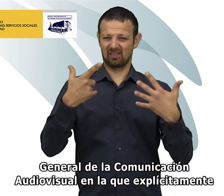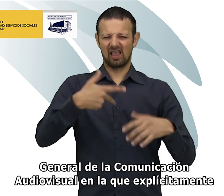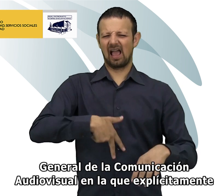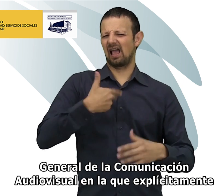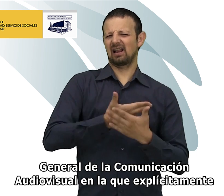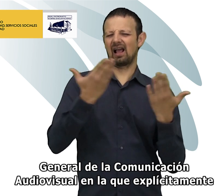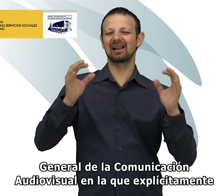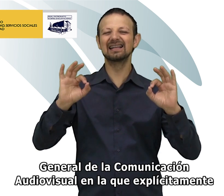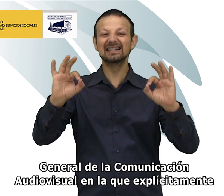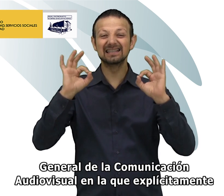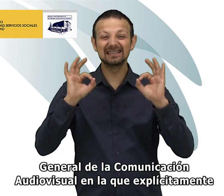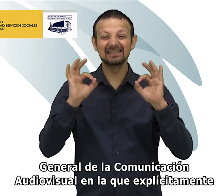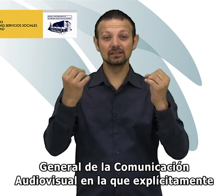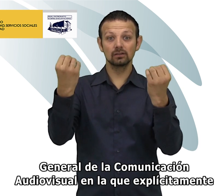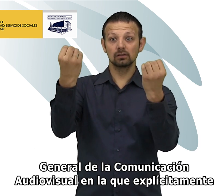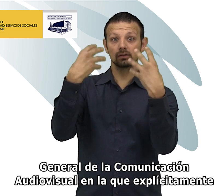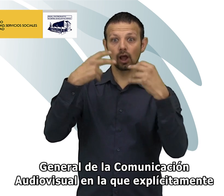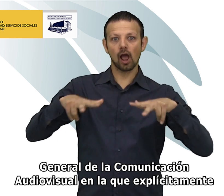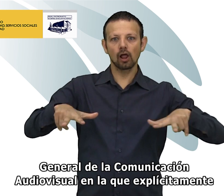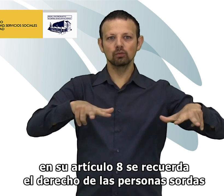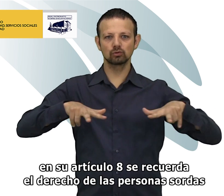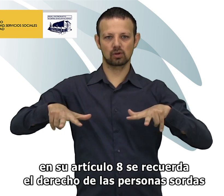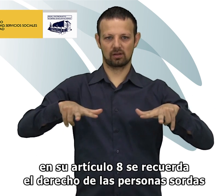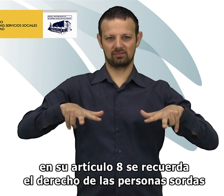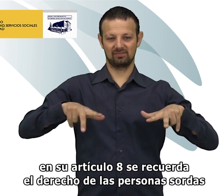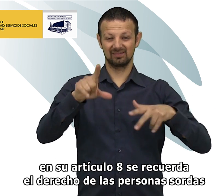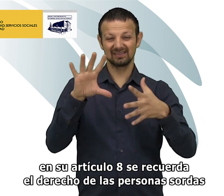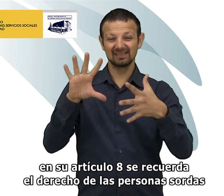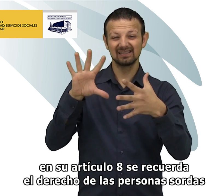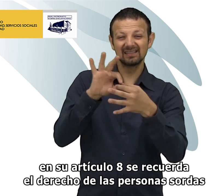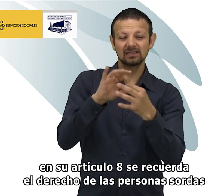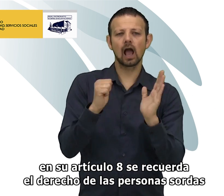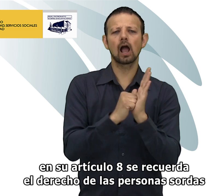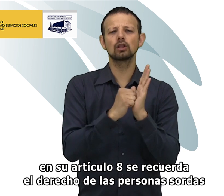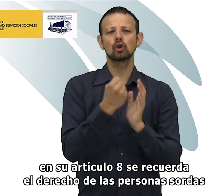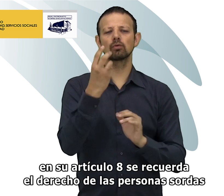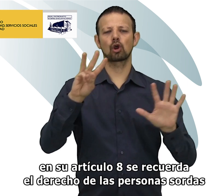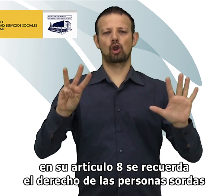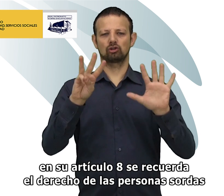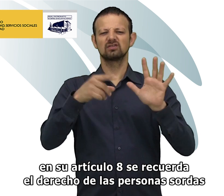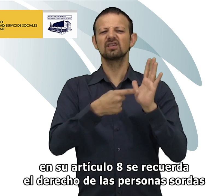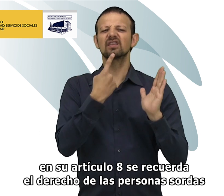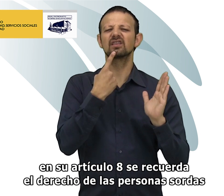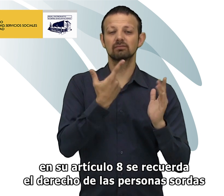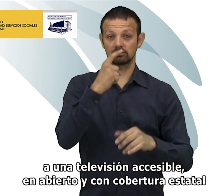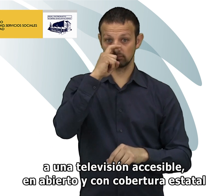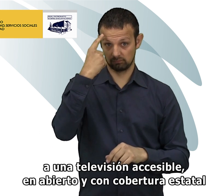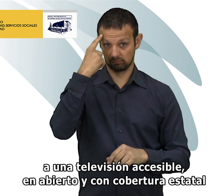Comunicación Audiovisual, en la que explícitamente en su artículo 8 se recuerda el derecho de las personas sordas a una televisión